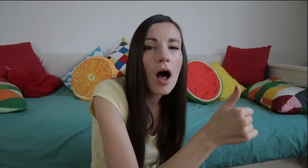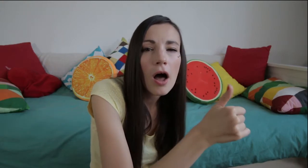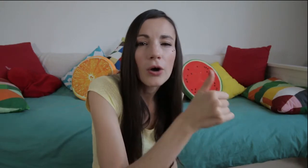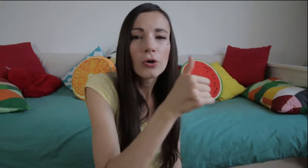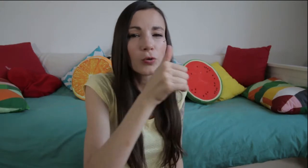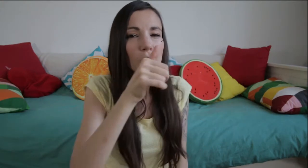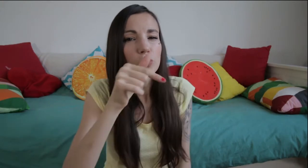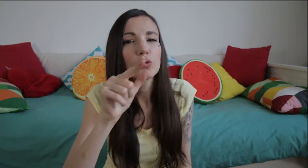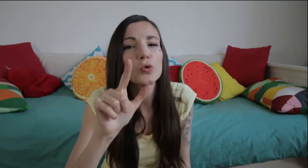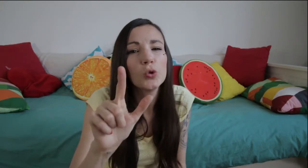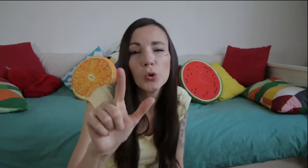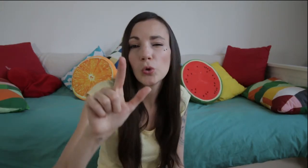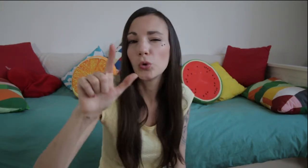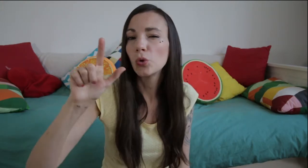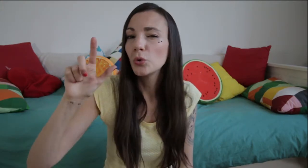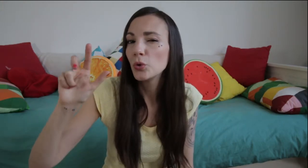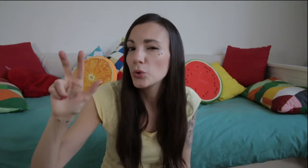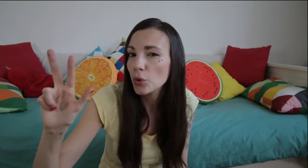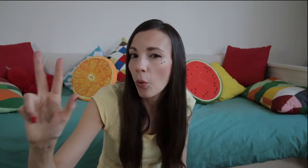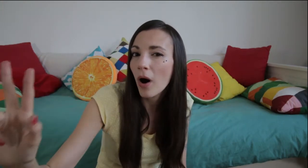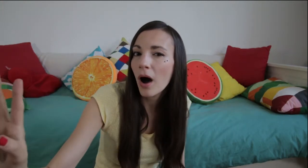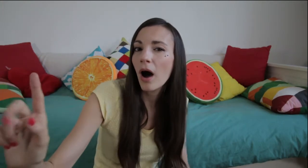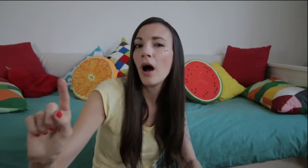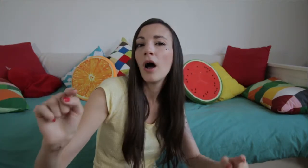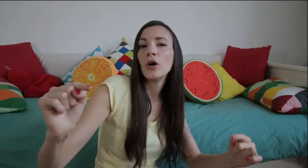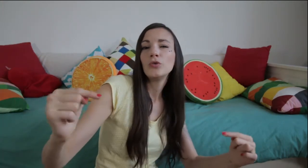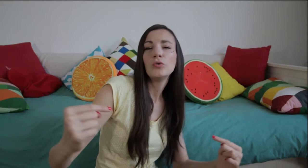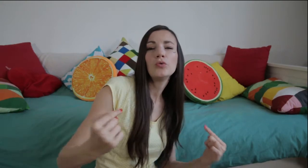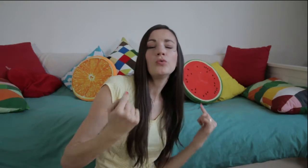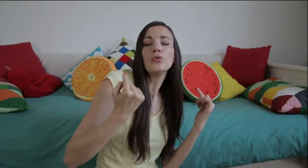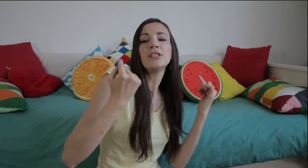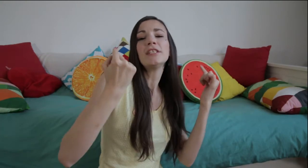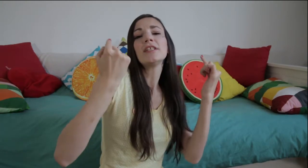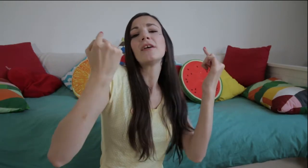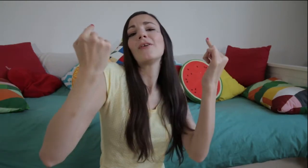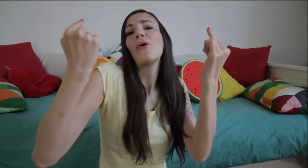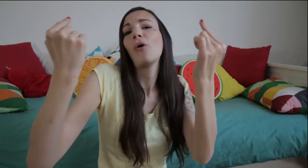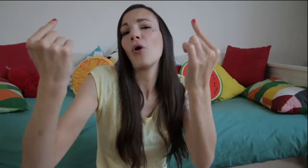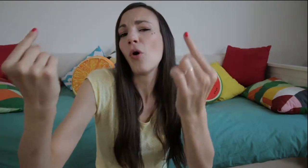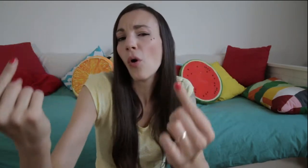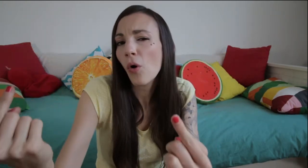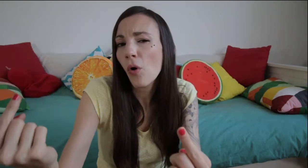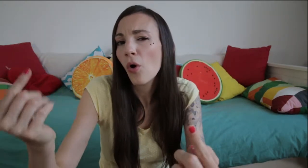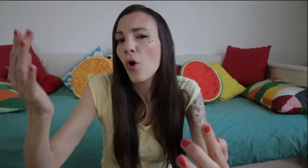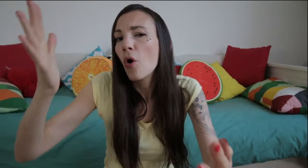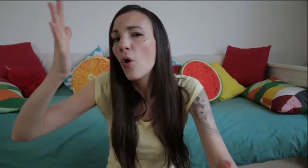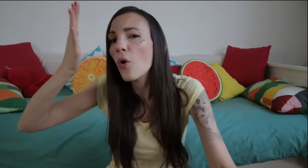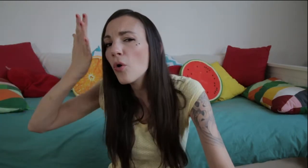1, 2, 3, nous irons